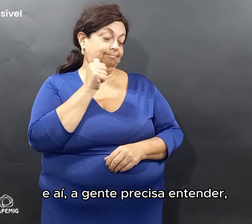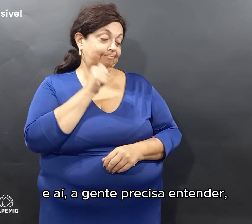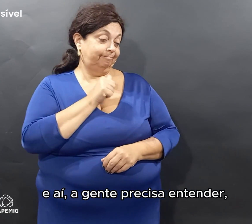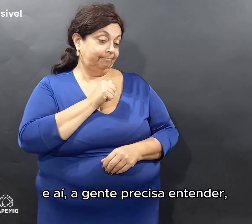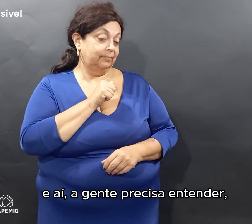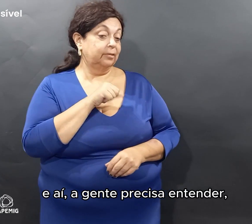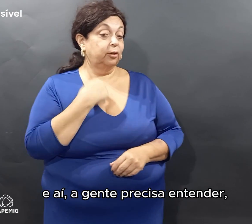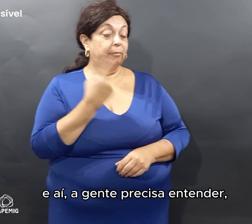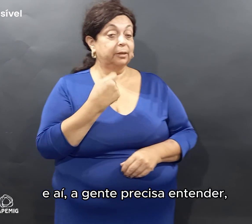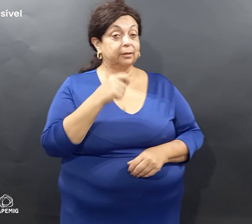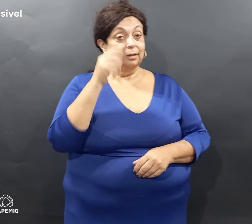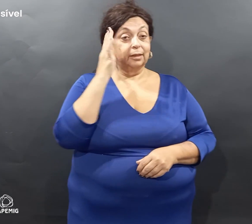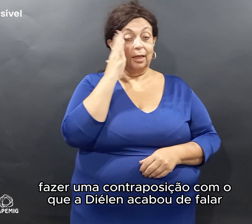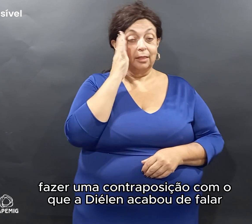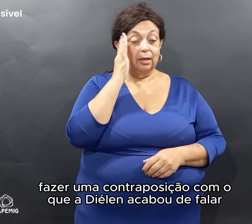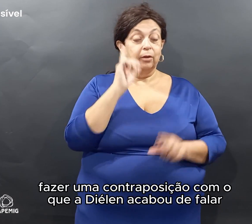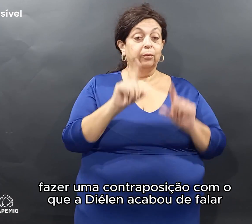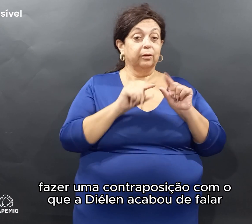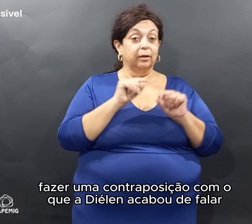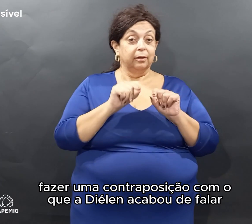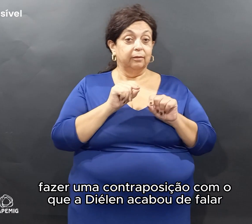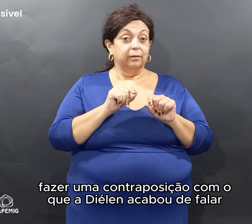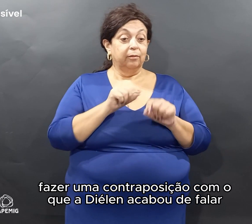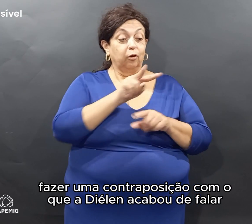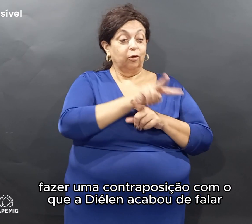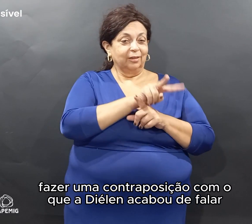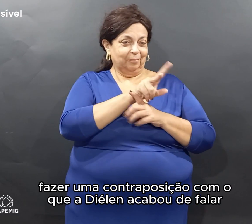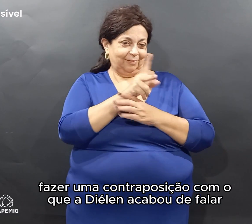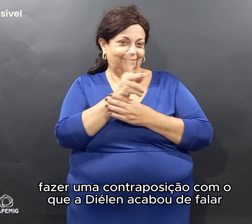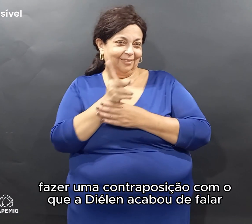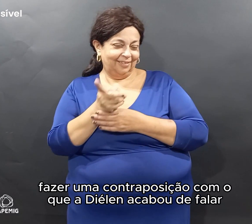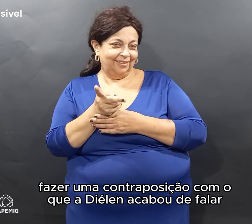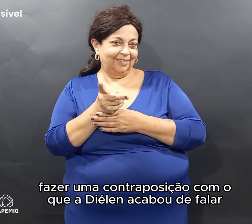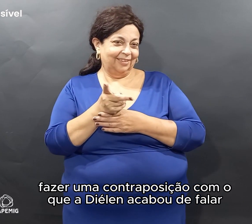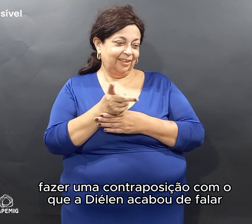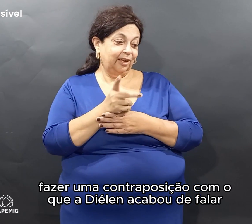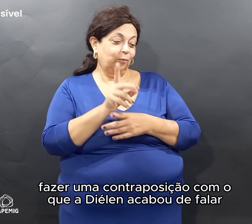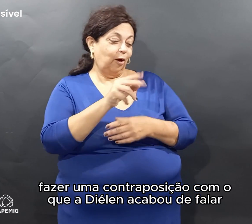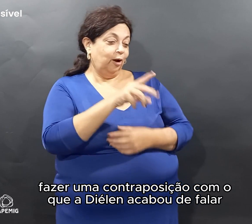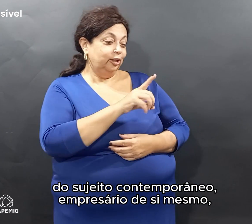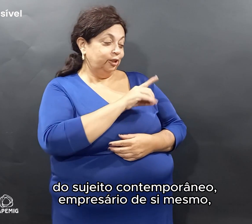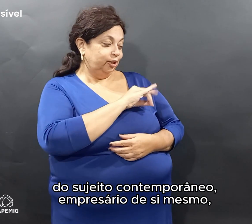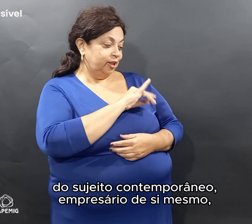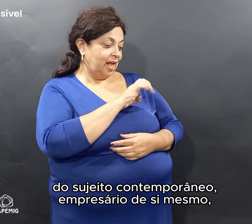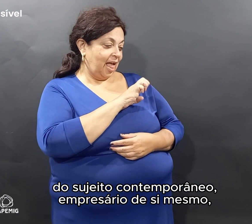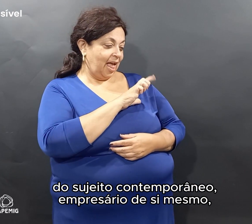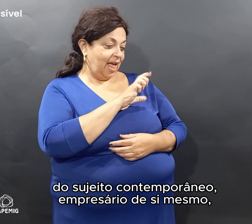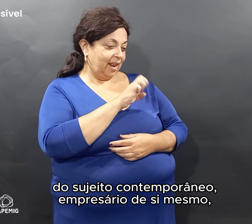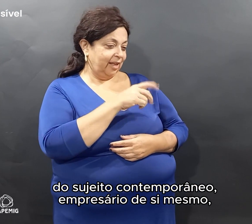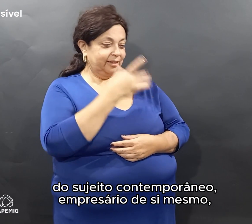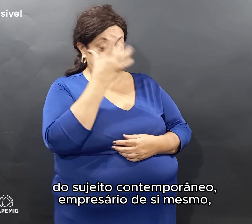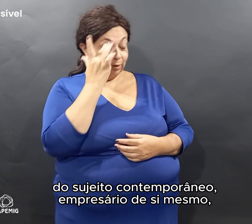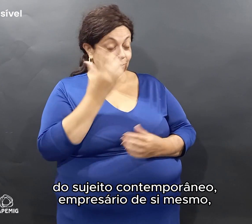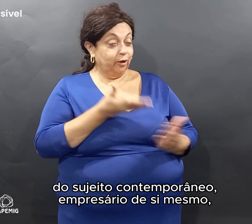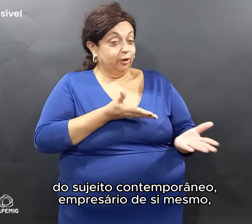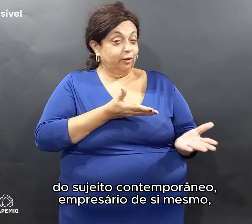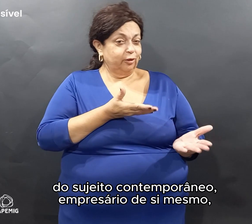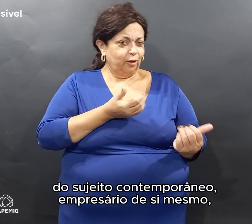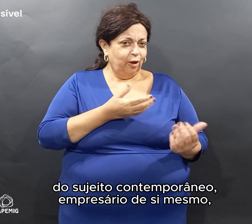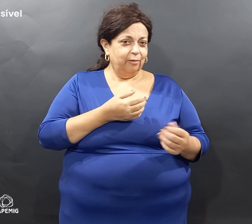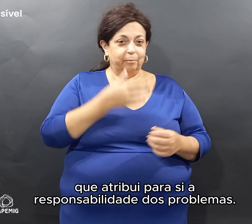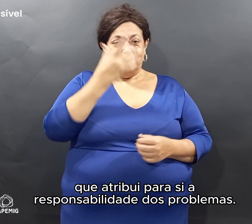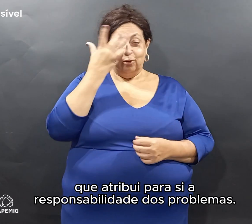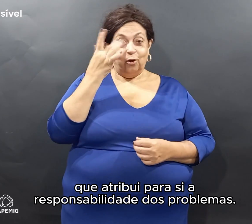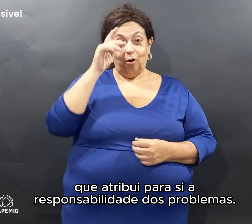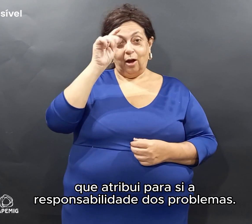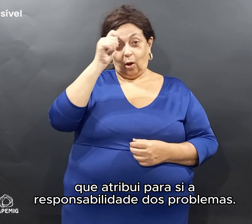aí a gente precisa entender, até fazendo uma contraposição com o que a Dielen acabou de falar do sujeito contemporâneo, empresário de si